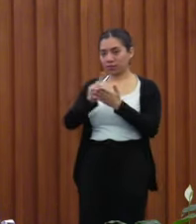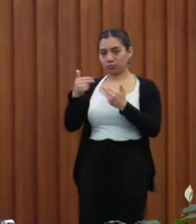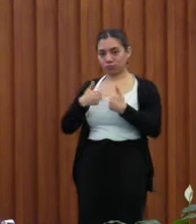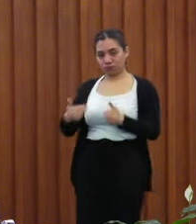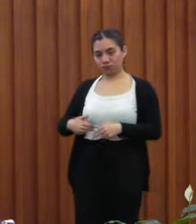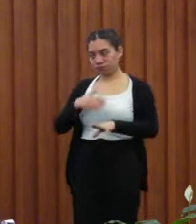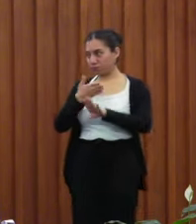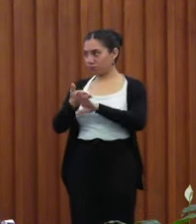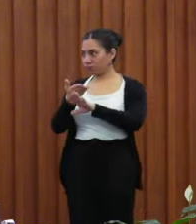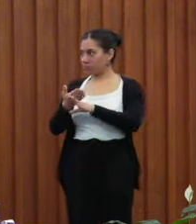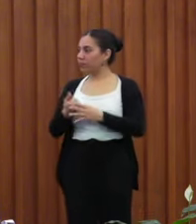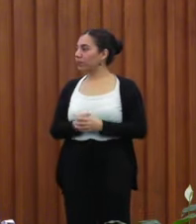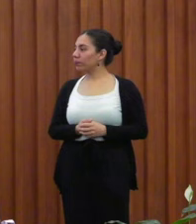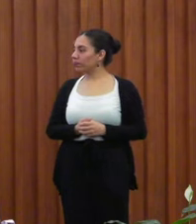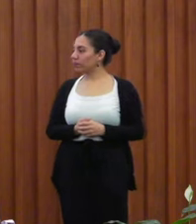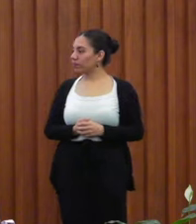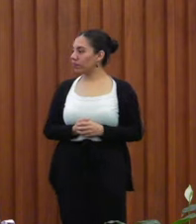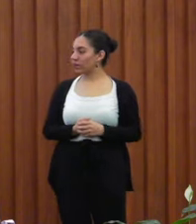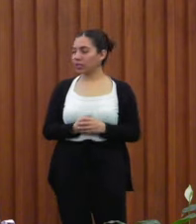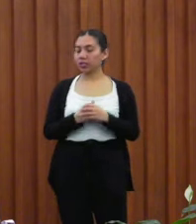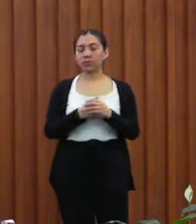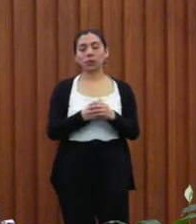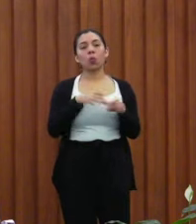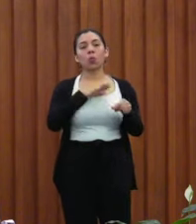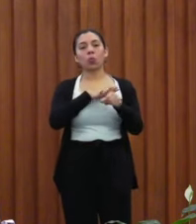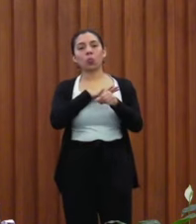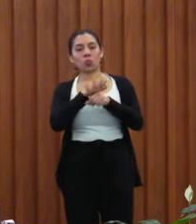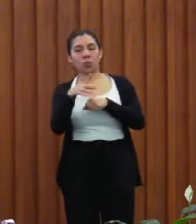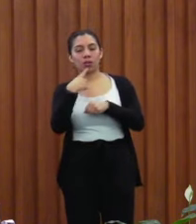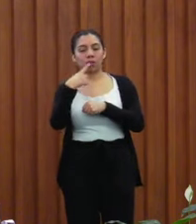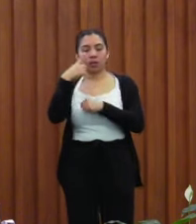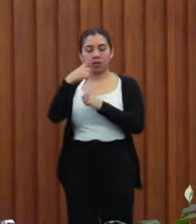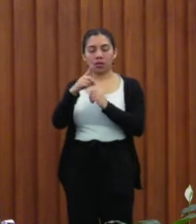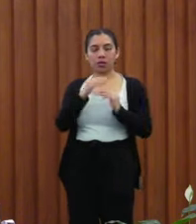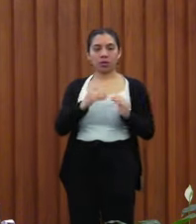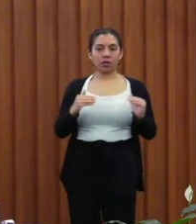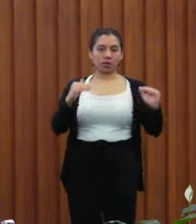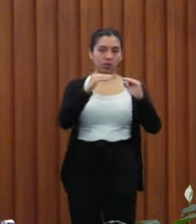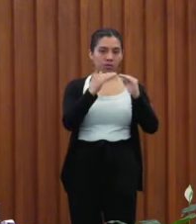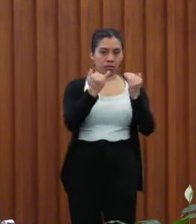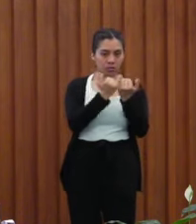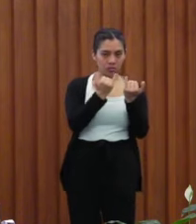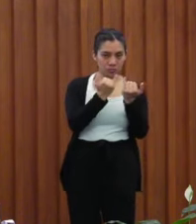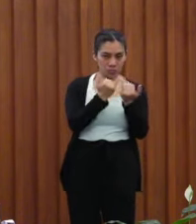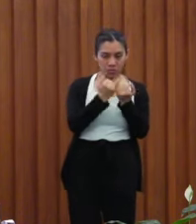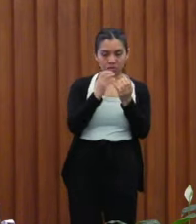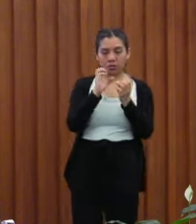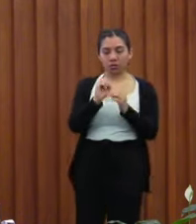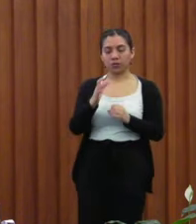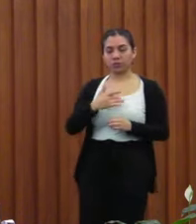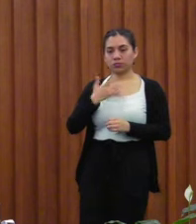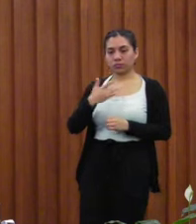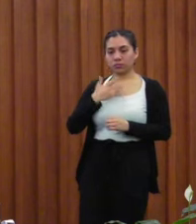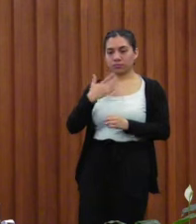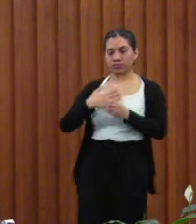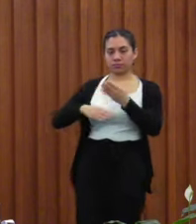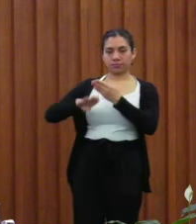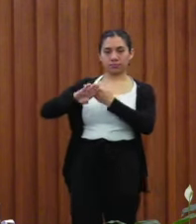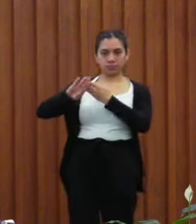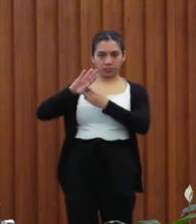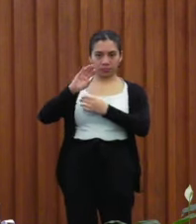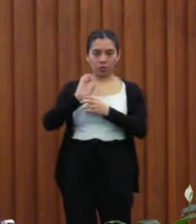los derechos más vulnerados fueron la igualdad y la no discriminación, seguidos de los derechos de las víctimas o personas ofendidas, el derecho a la